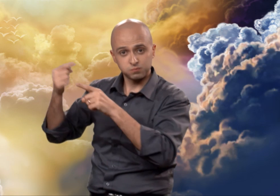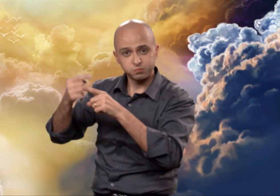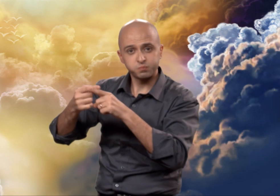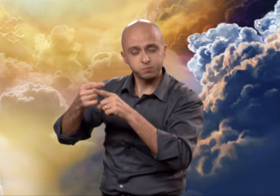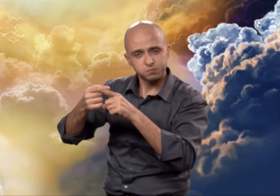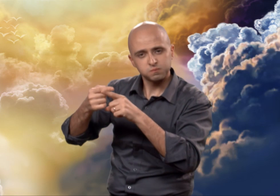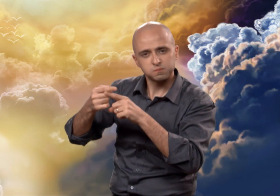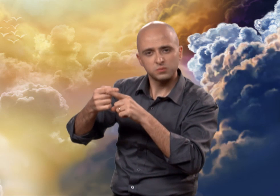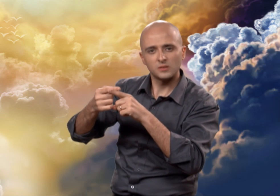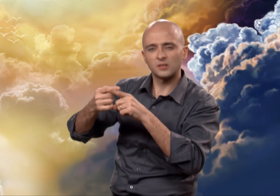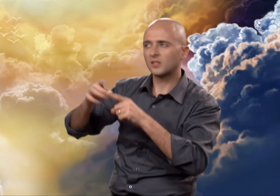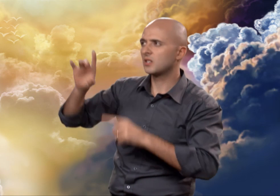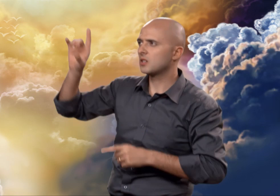seguros.